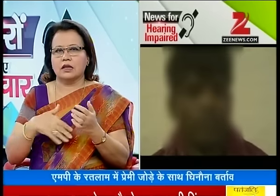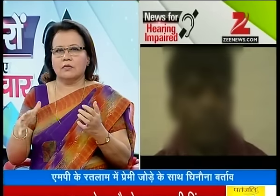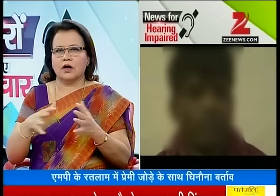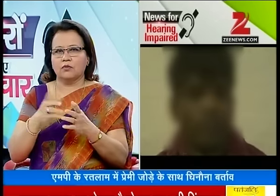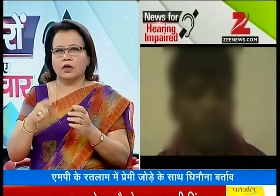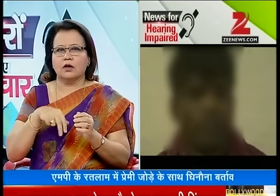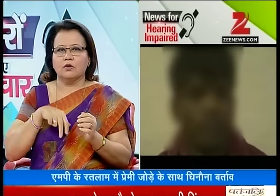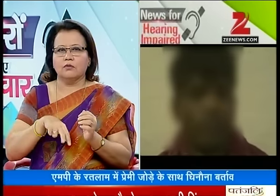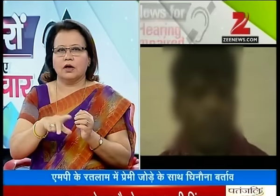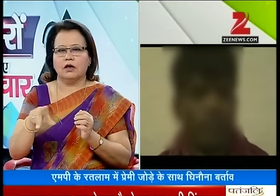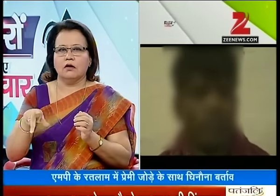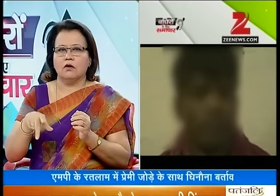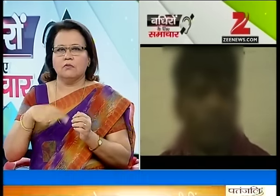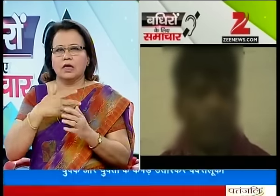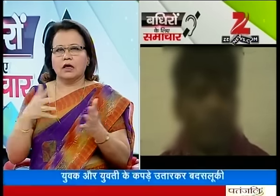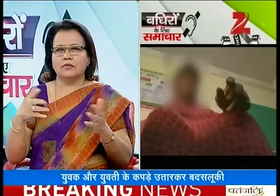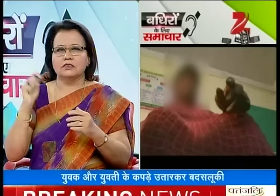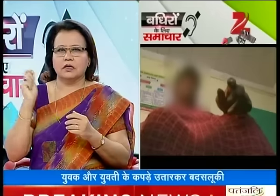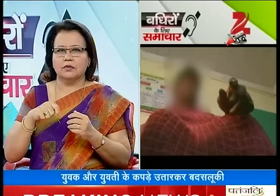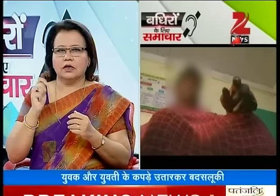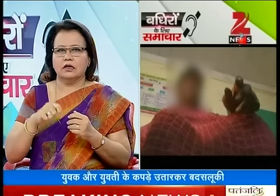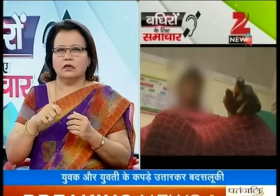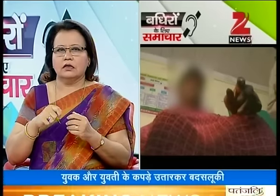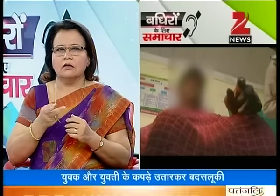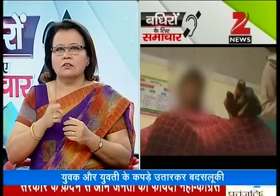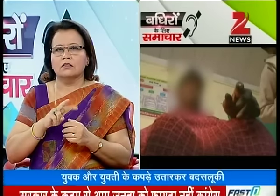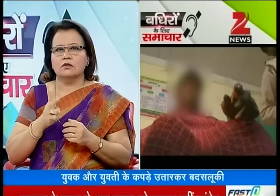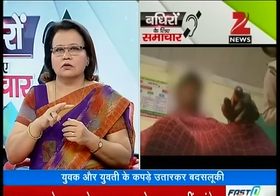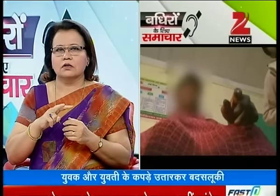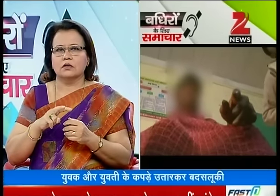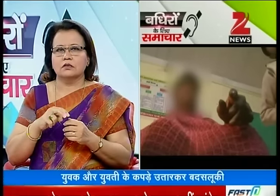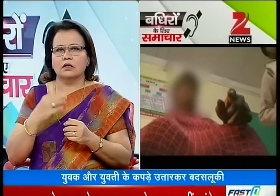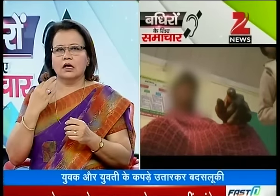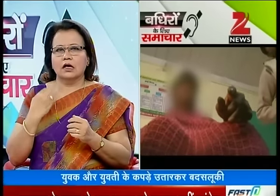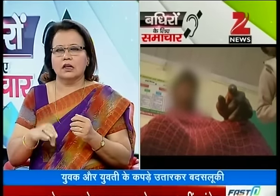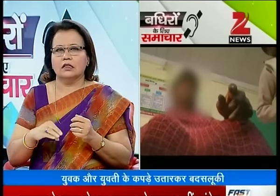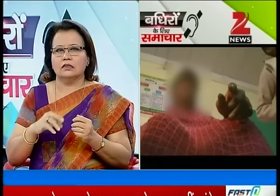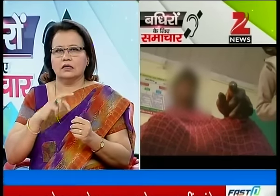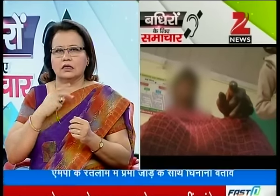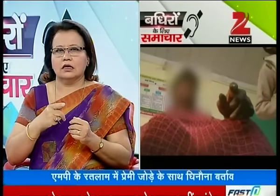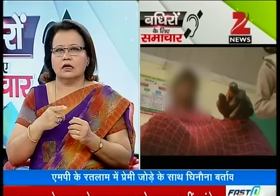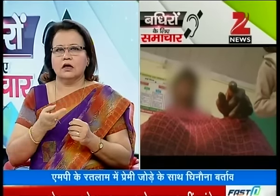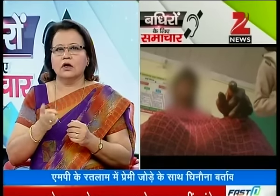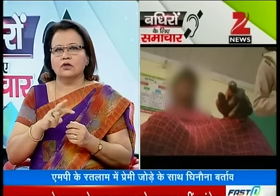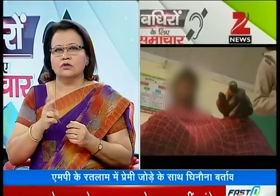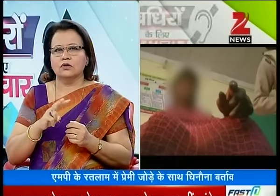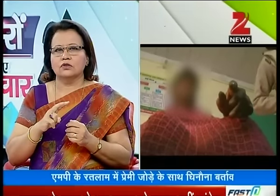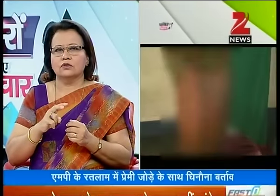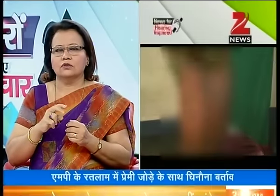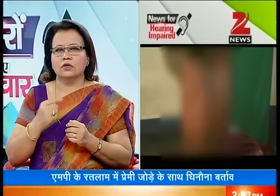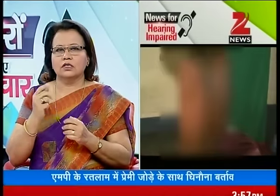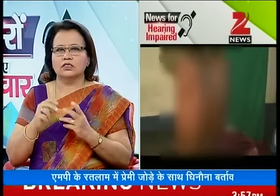उतारकर सरेआम गांव में घुमाया और बेरहमी से पिटाई भी की। प्रेमी जोड़े के साथ ये बर्ताव इसीलिए किया